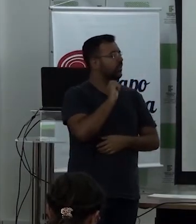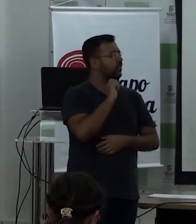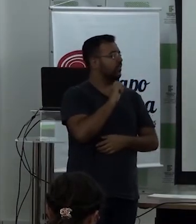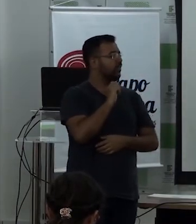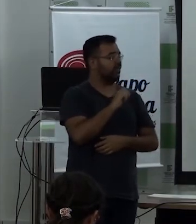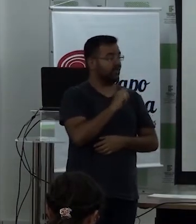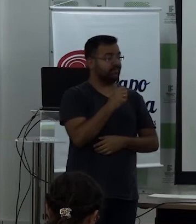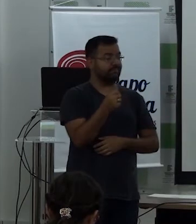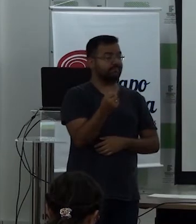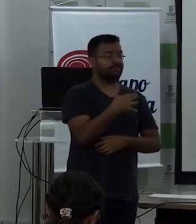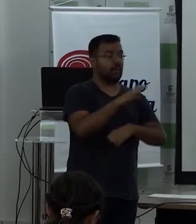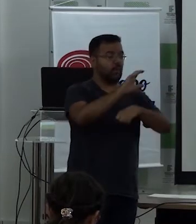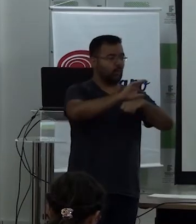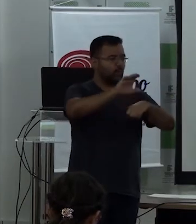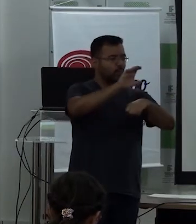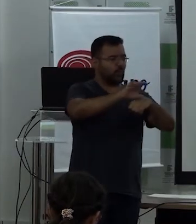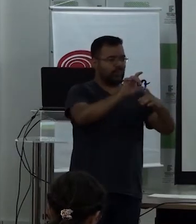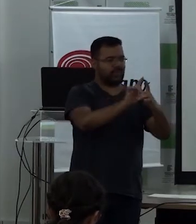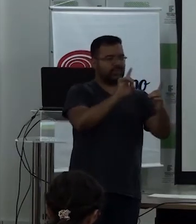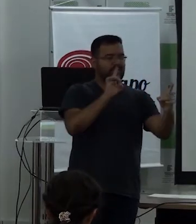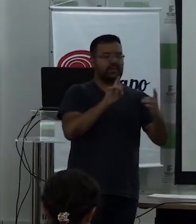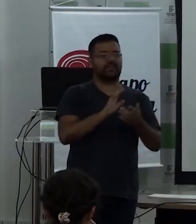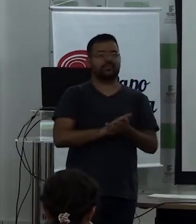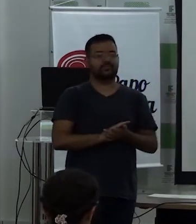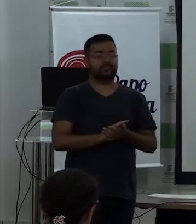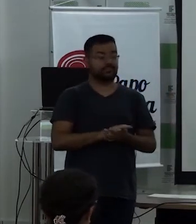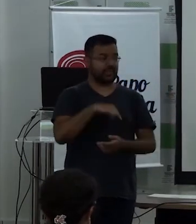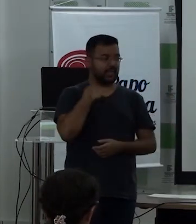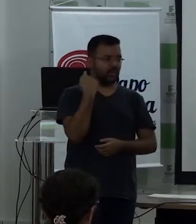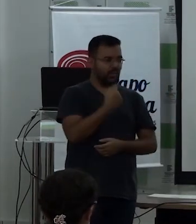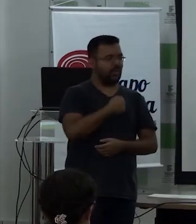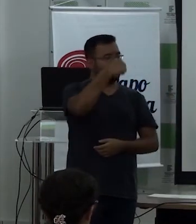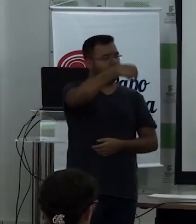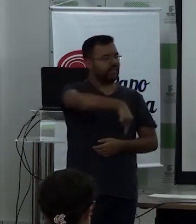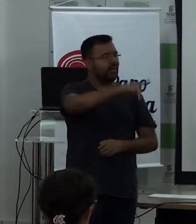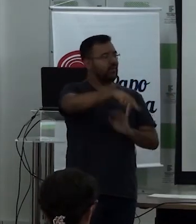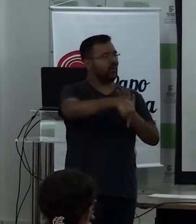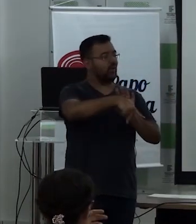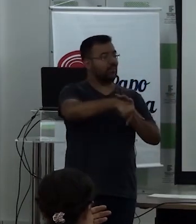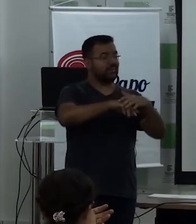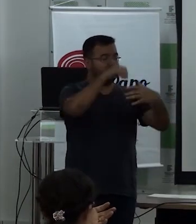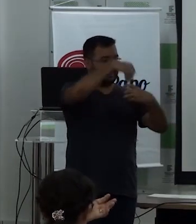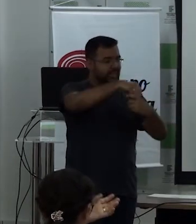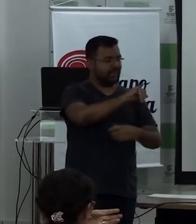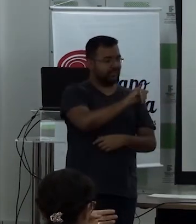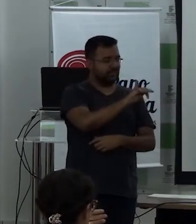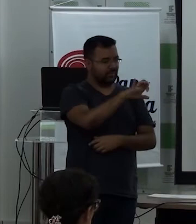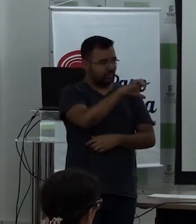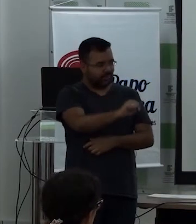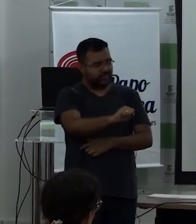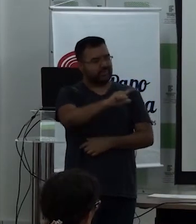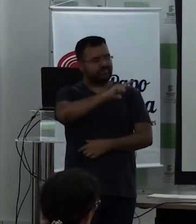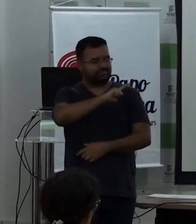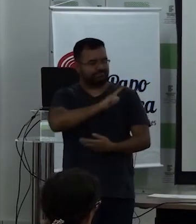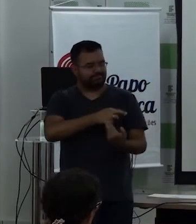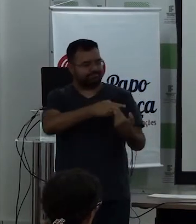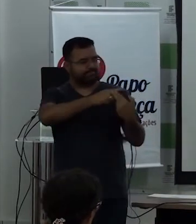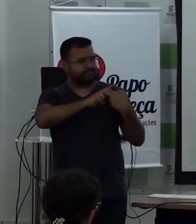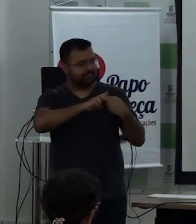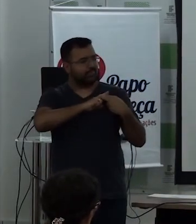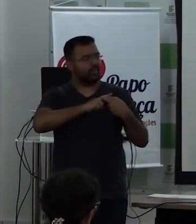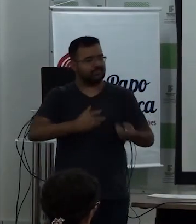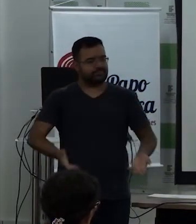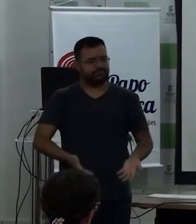alunos, foi o lançamento dos cursos à distância. Então, nós somos, né, a unidade do IFES, responsável pela promoção de cursos à